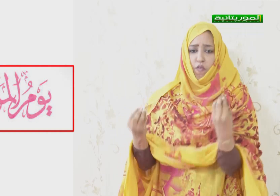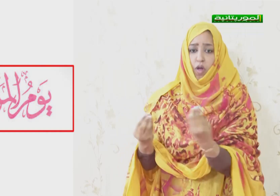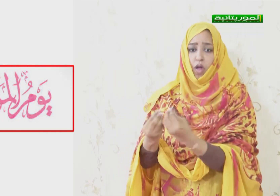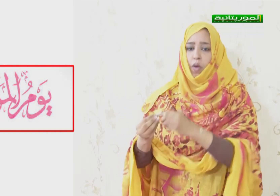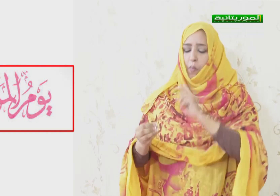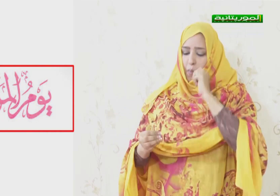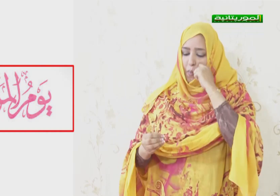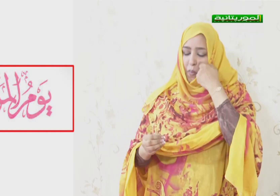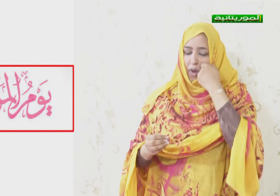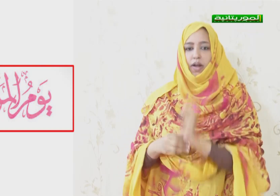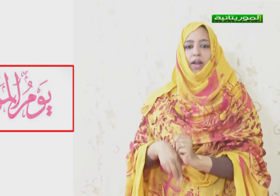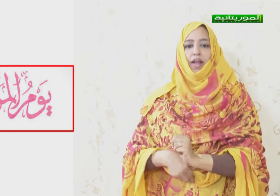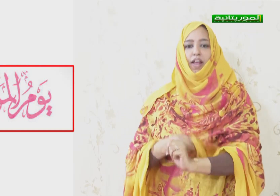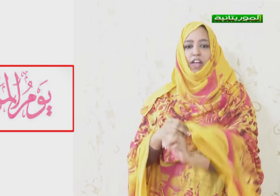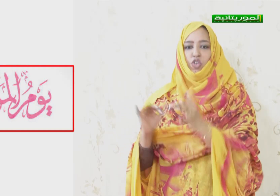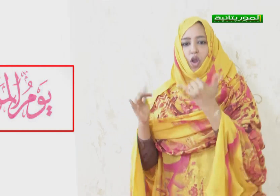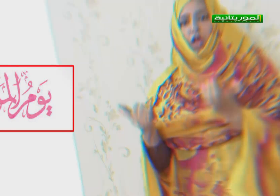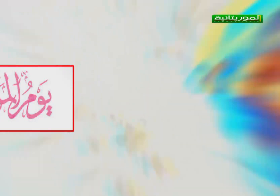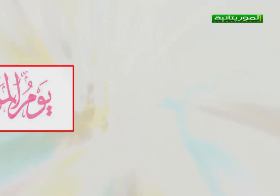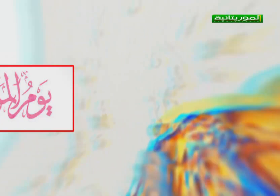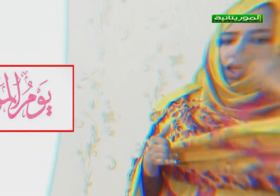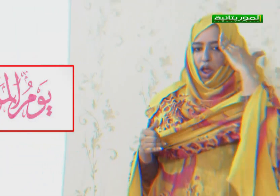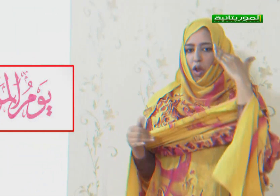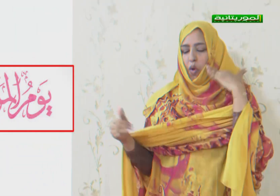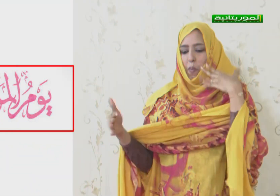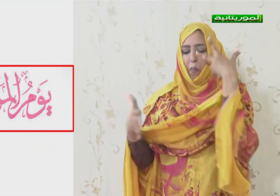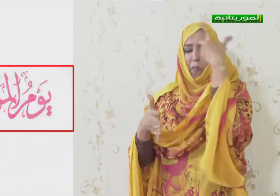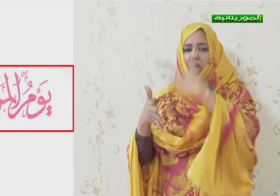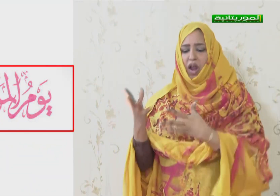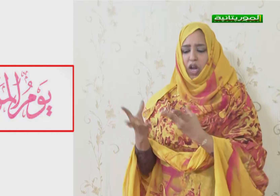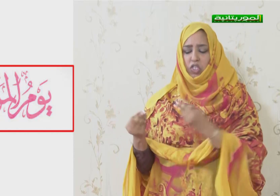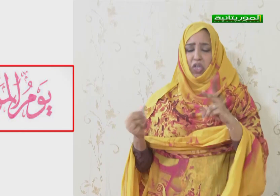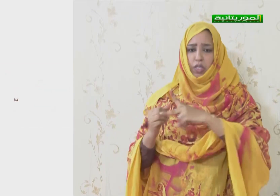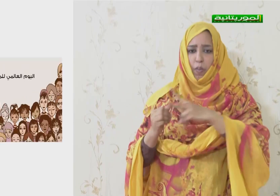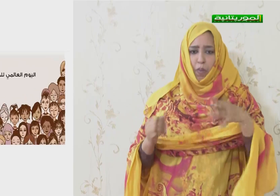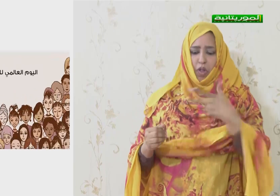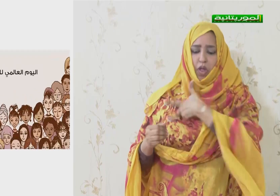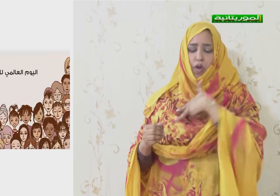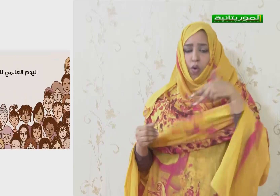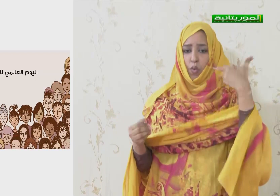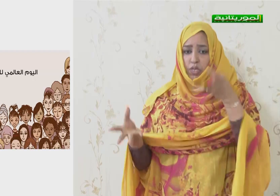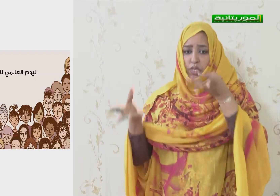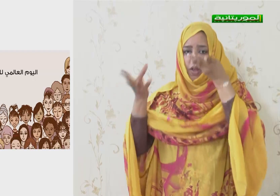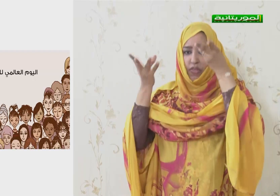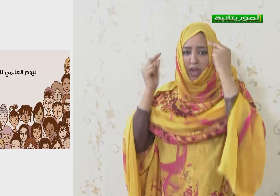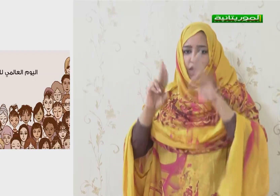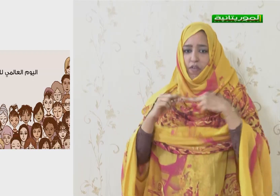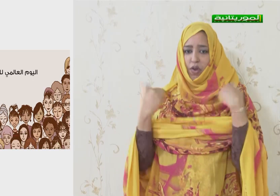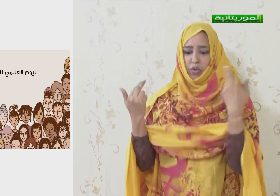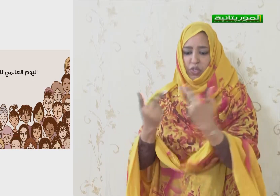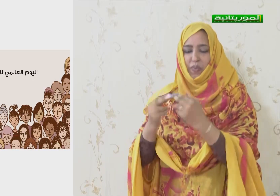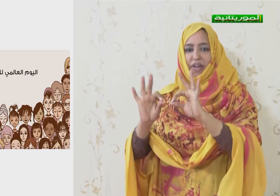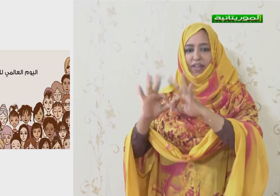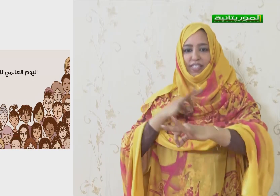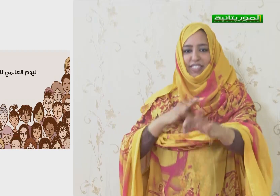الثقافية والاجتماعية والسياسية والاقتصادية. وقد أولت العديد من المنظمات والهيئات والدول